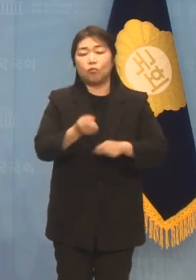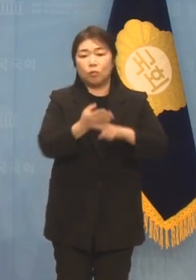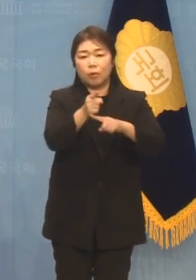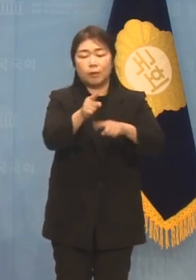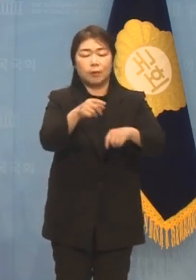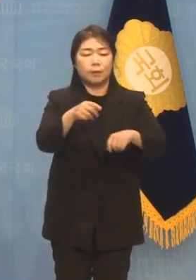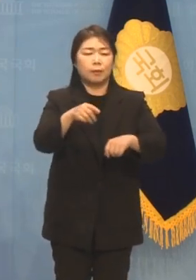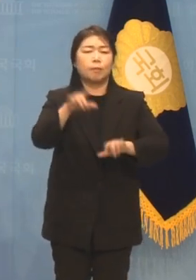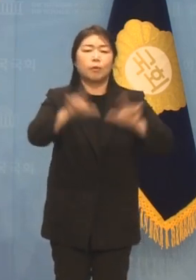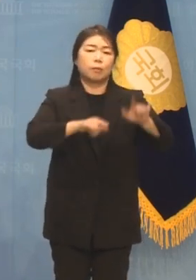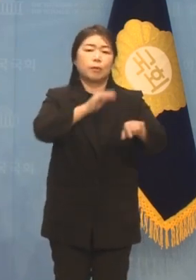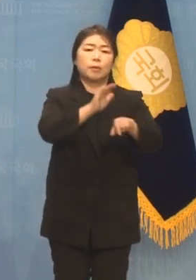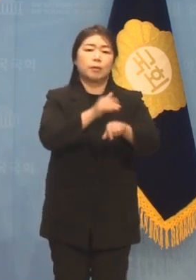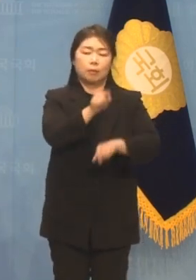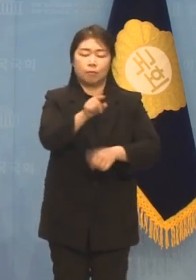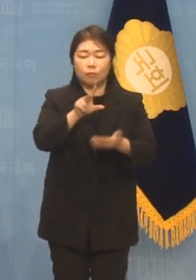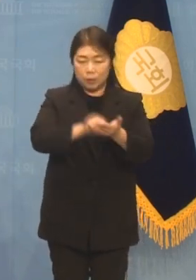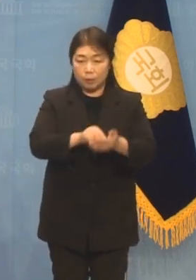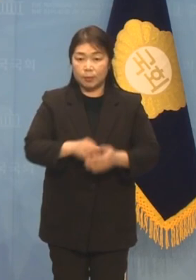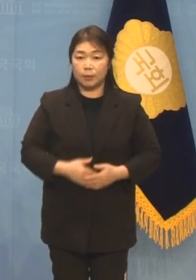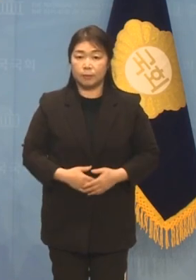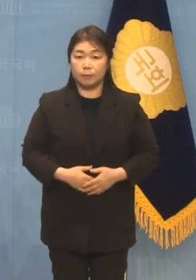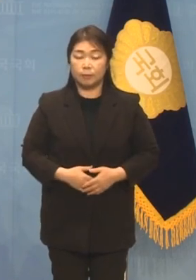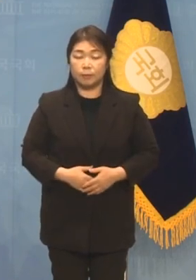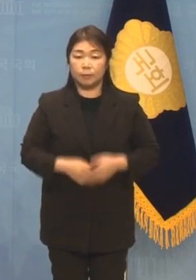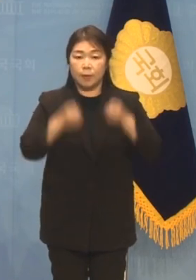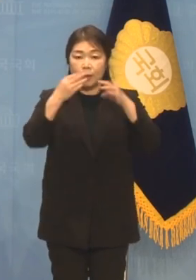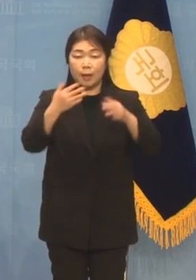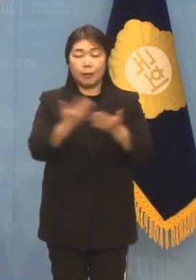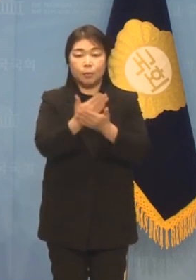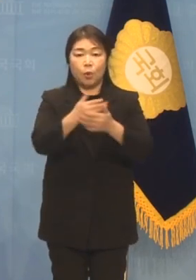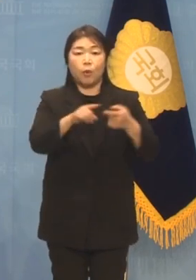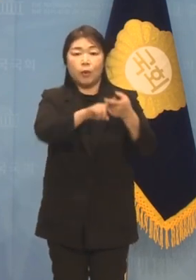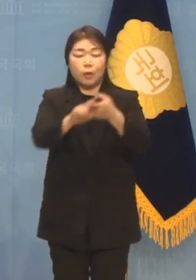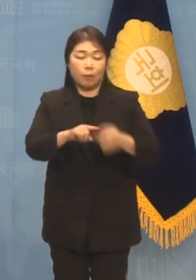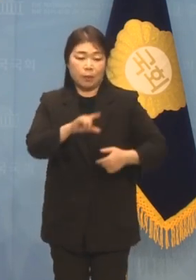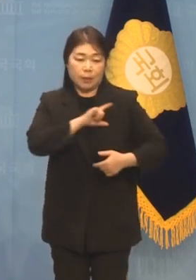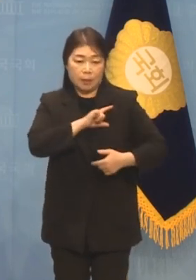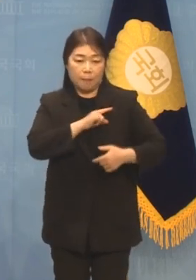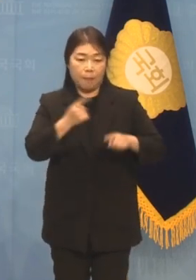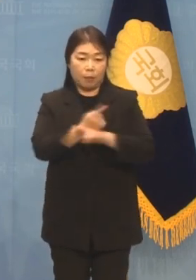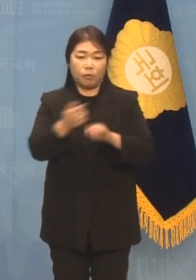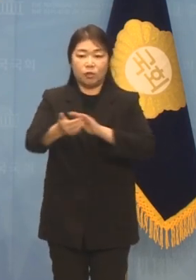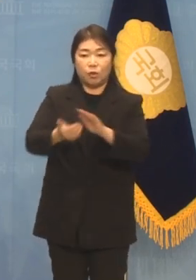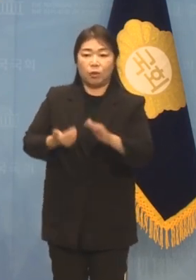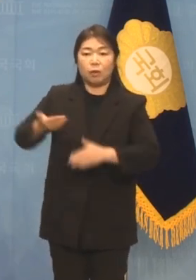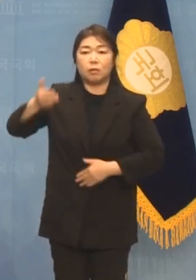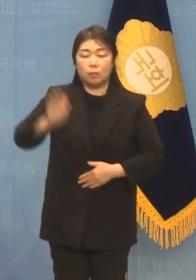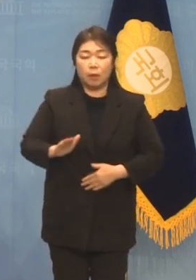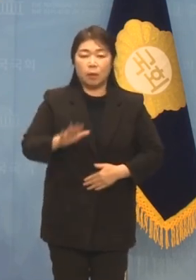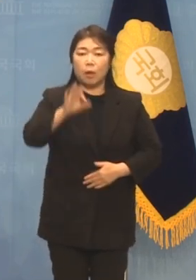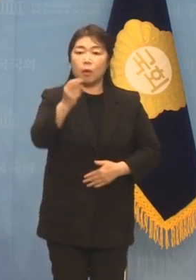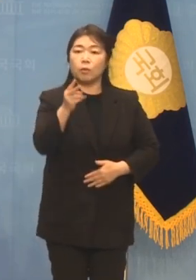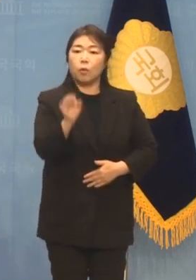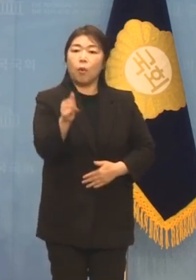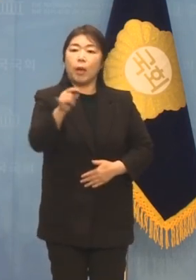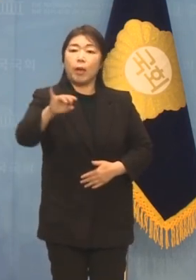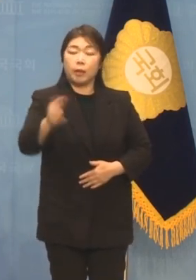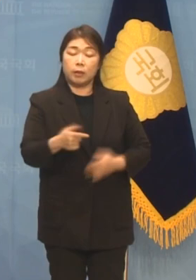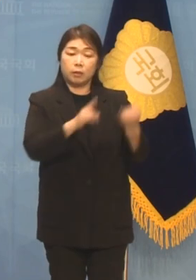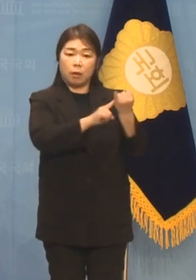기본소득당이 선거연합신당으로서 새진보연합으로 당명을 개정하기 전에도 용혜인 의원의